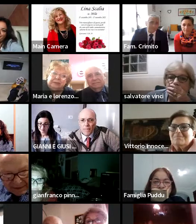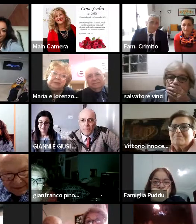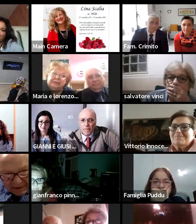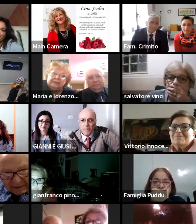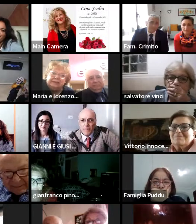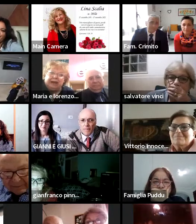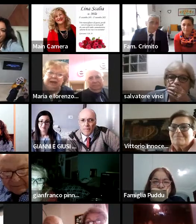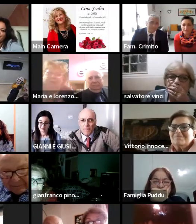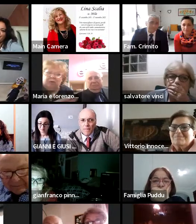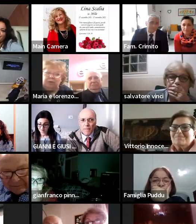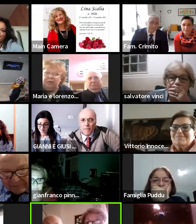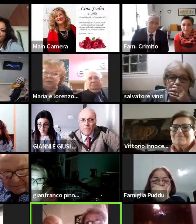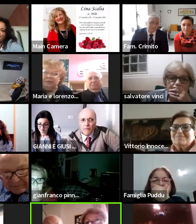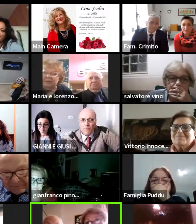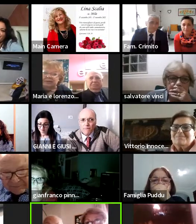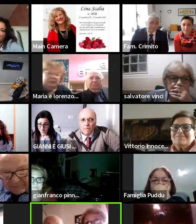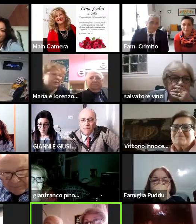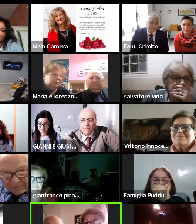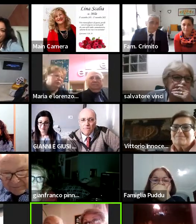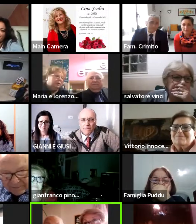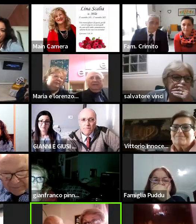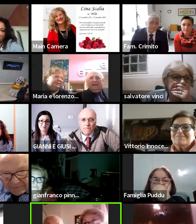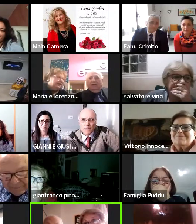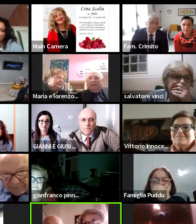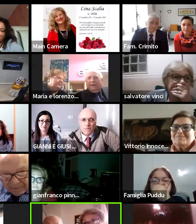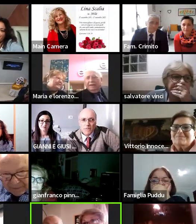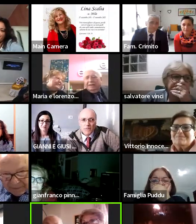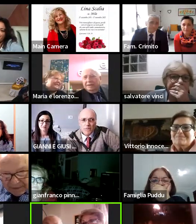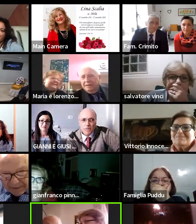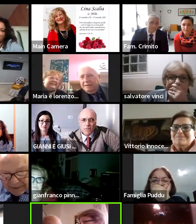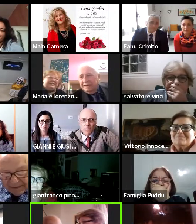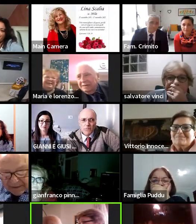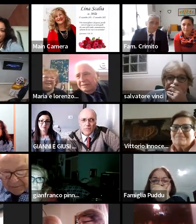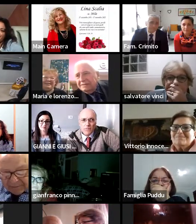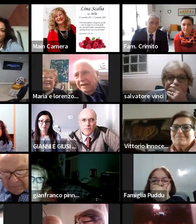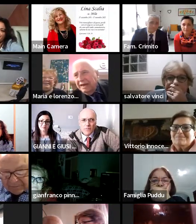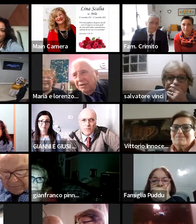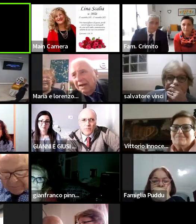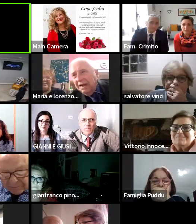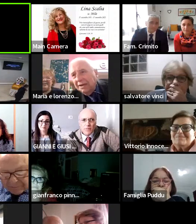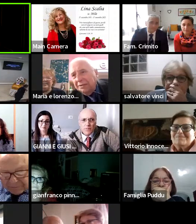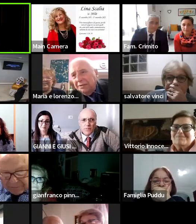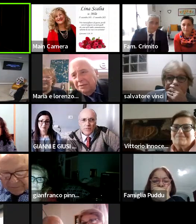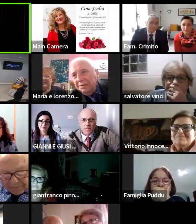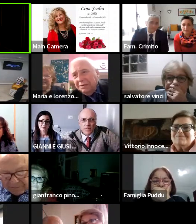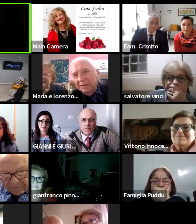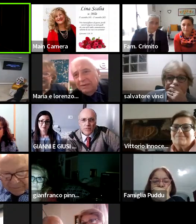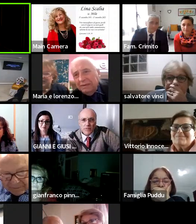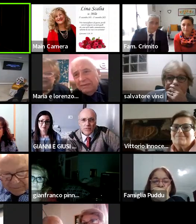ciao Lorenzo Ciao ciao